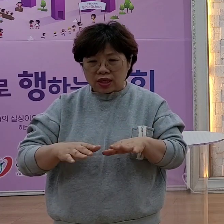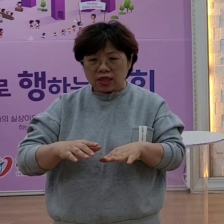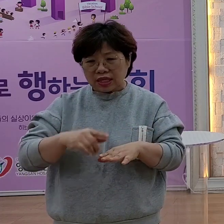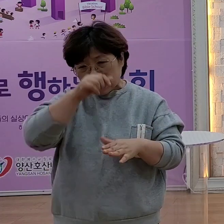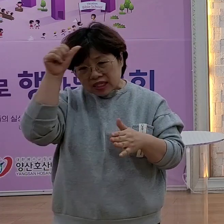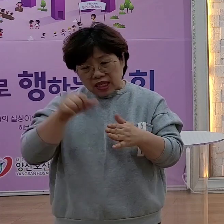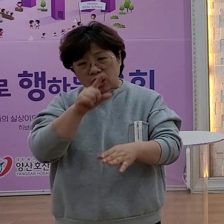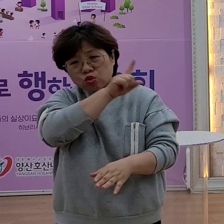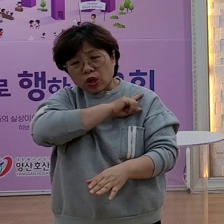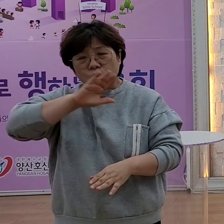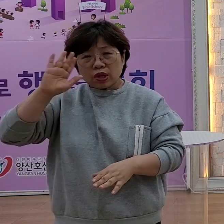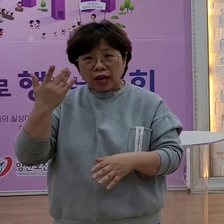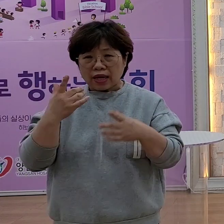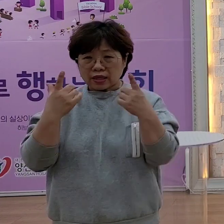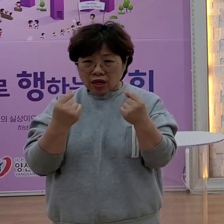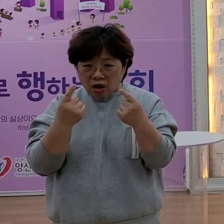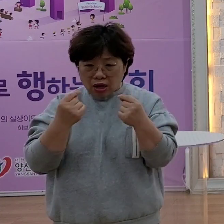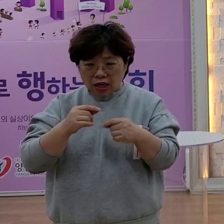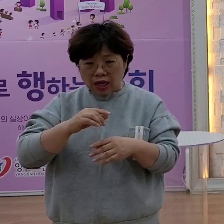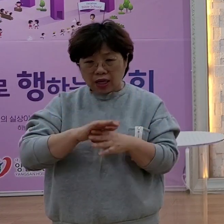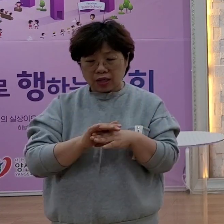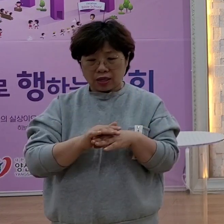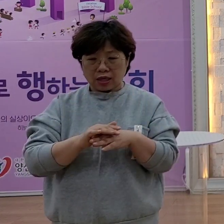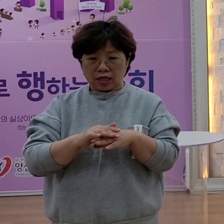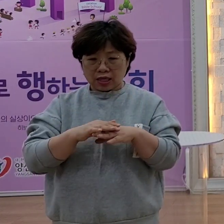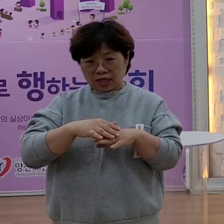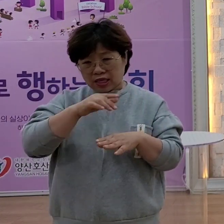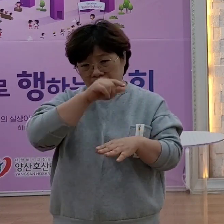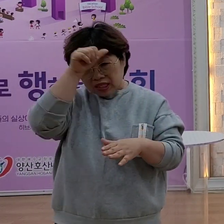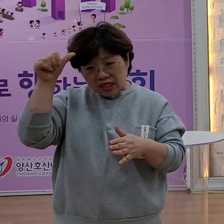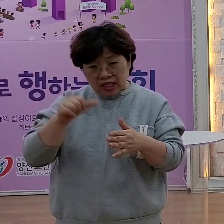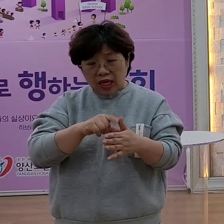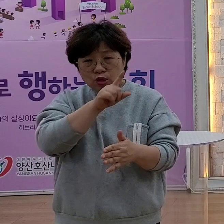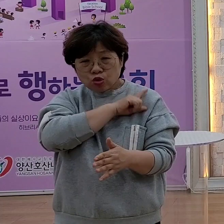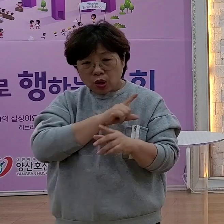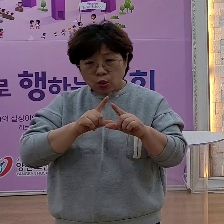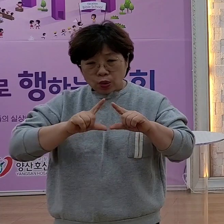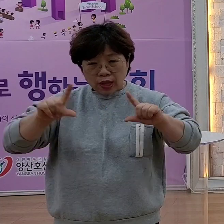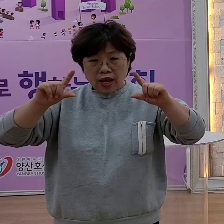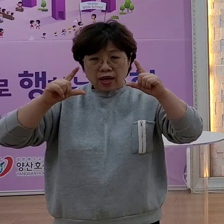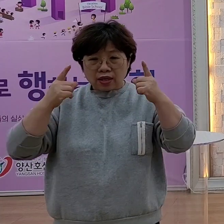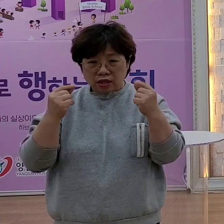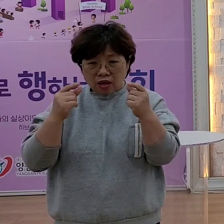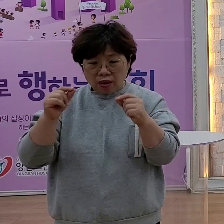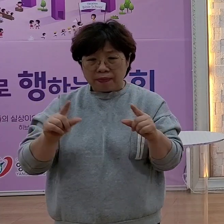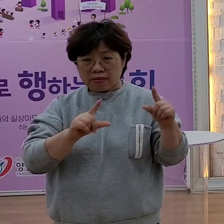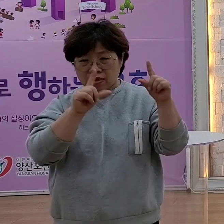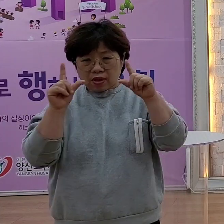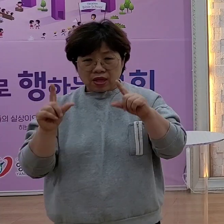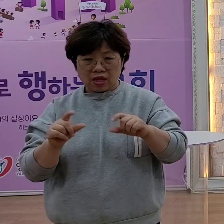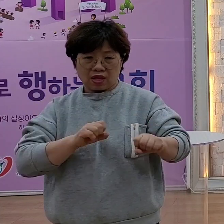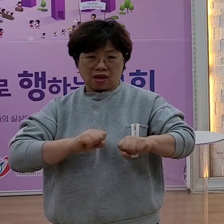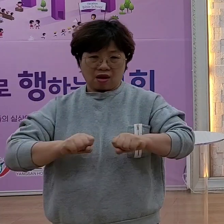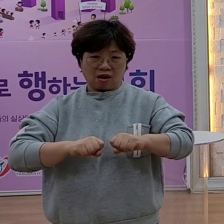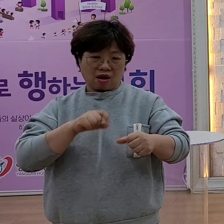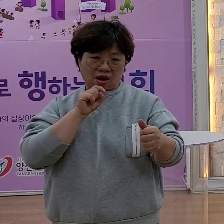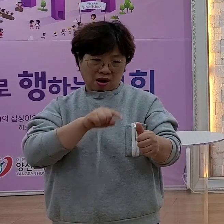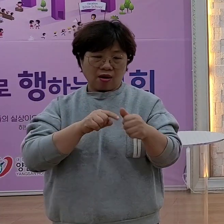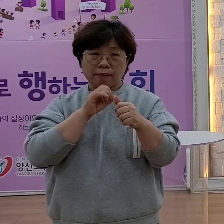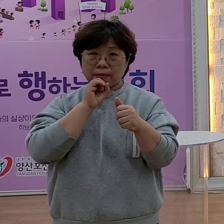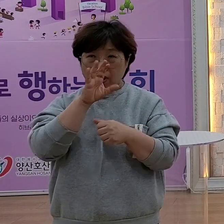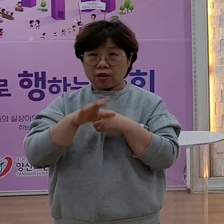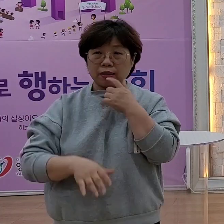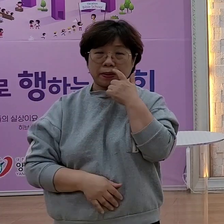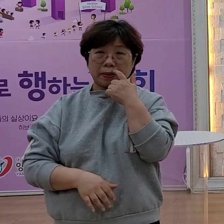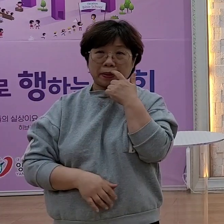하고 있어요. 이게 오늘 하나님의 메시지입니다. 오늘 이 하루가 우리 인생의 최고의 날이 되게 하라 라고 하는 귀한